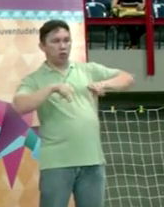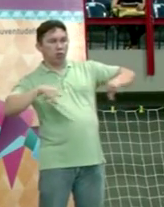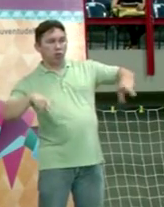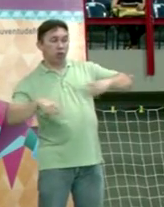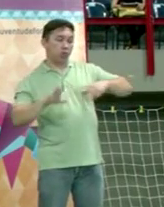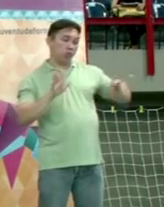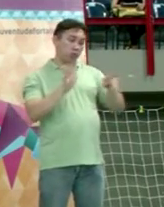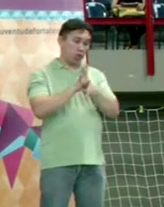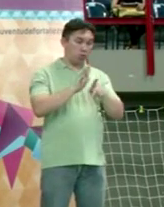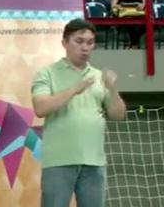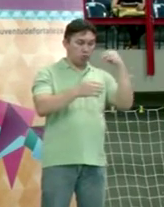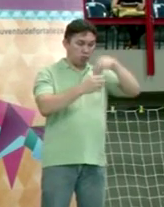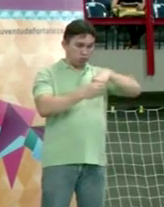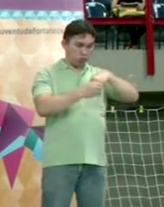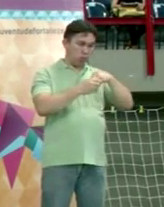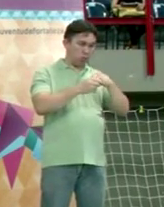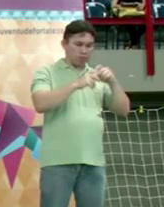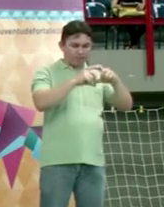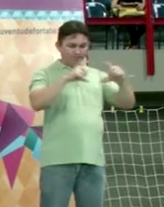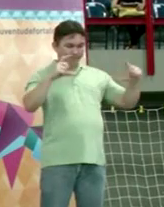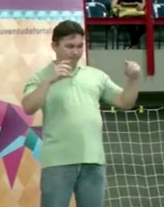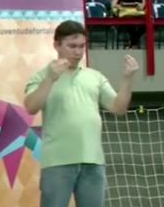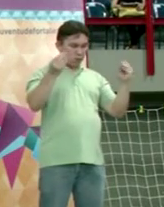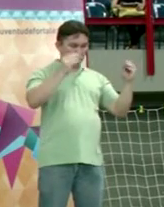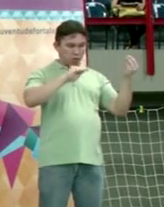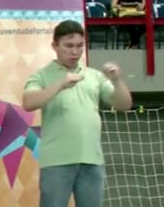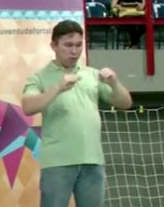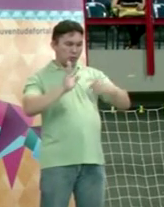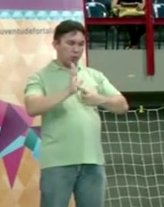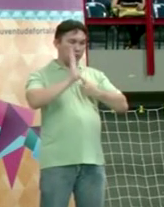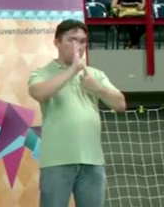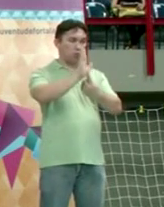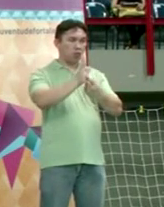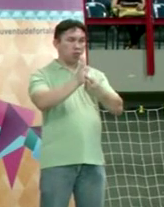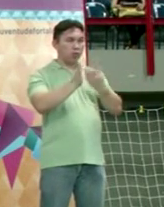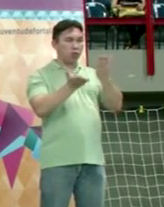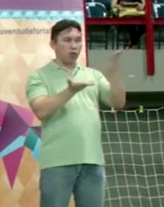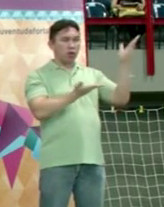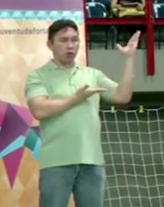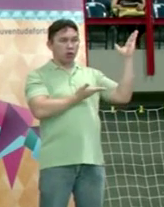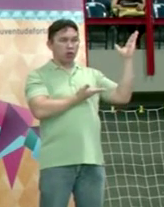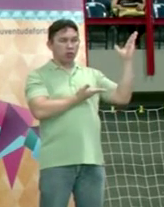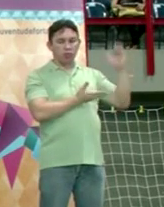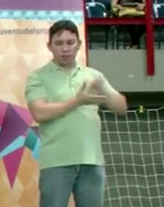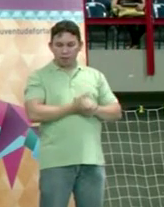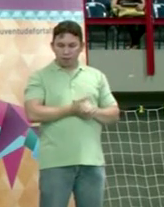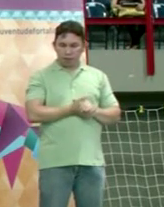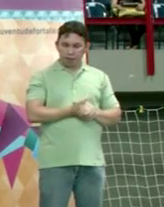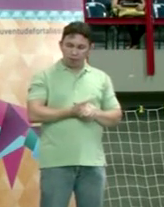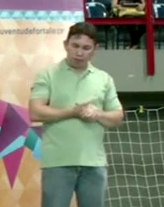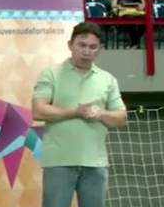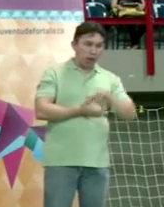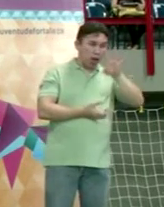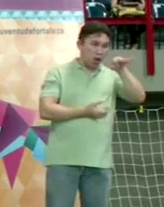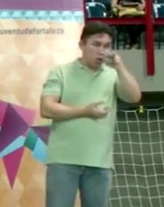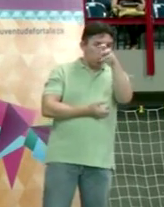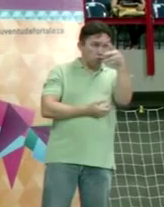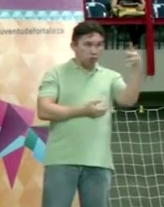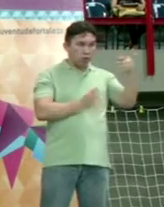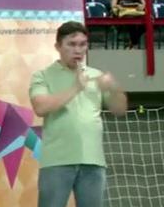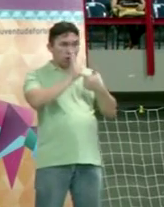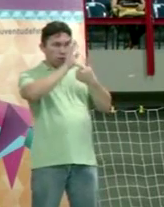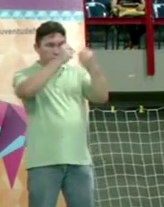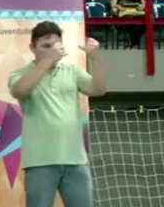das propriedades físicas desses combustíveis são mostradas no quadro seguinte. Então, no quadro, ele te